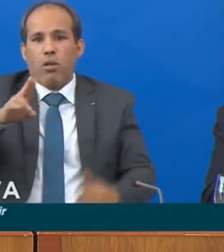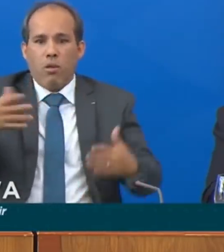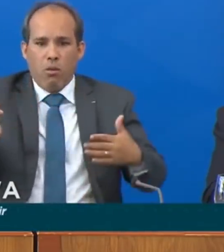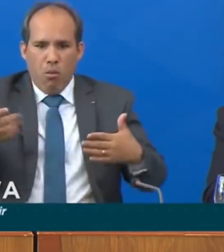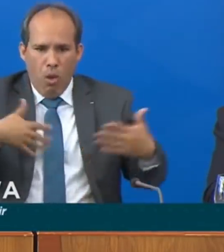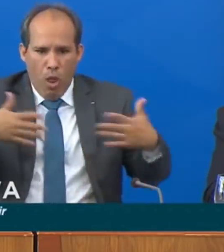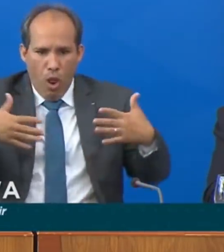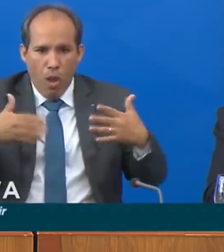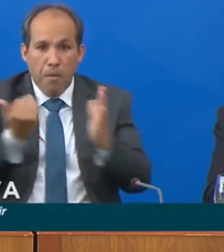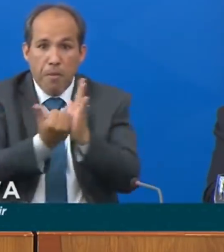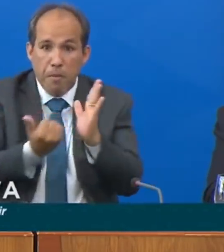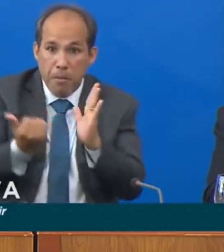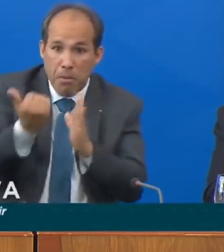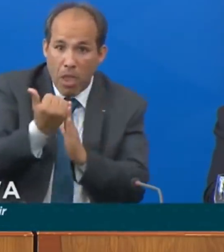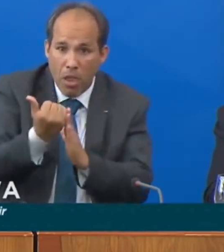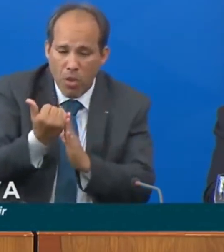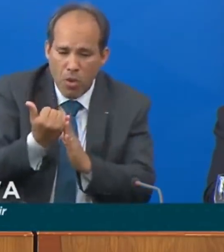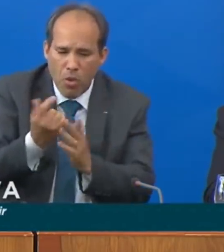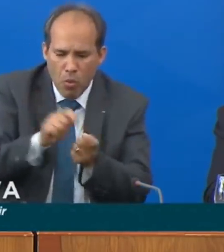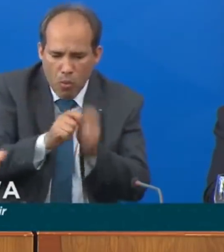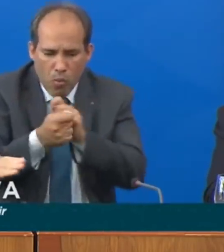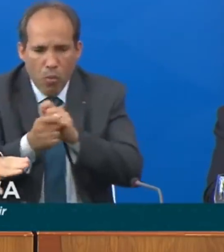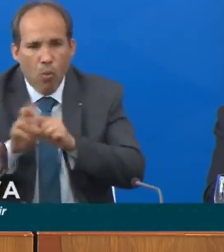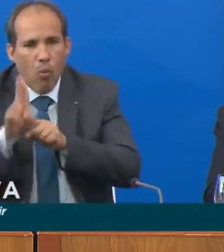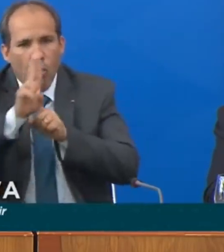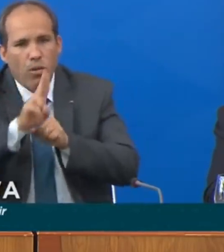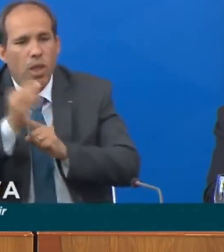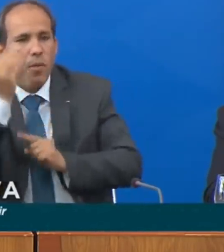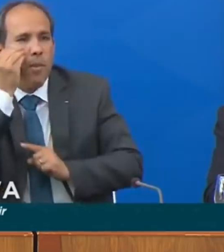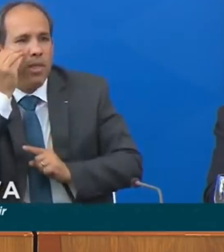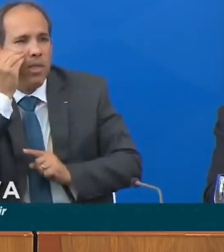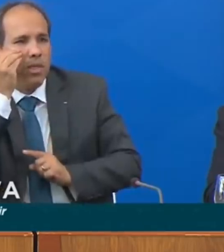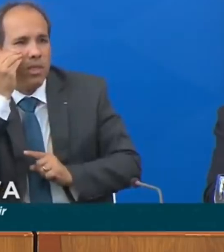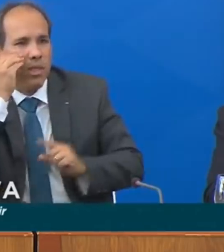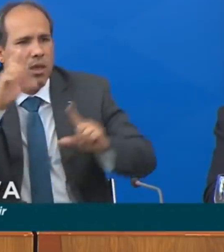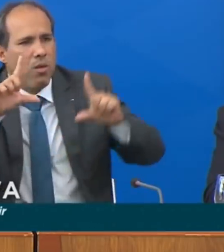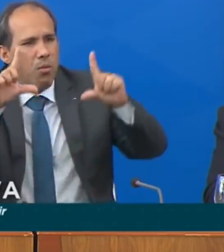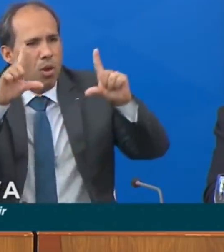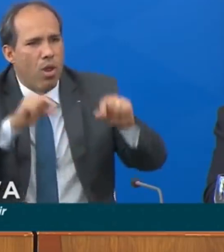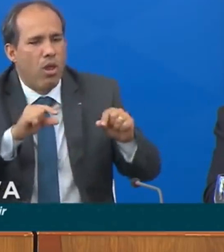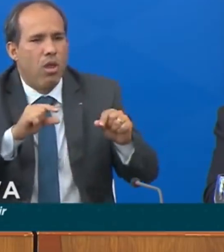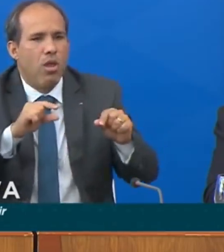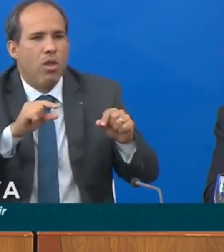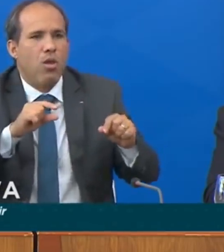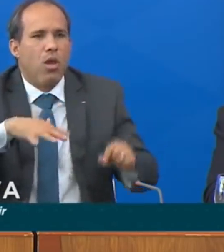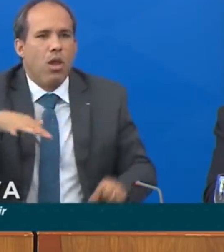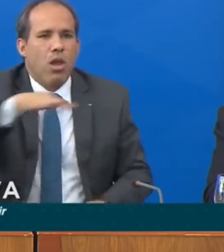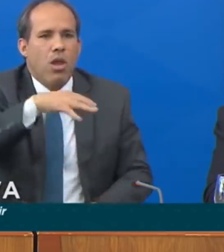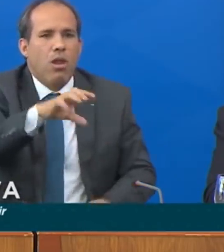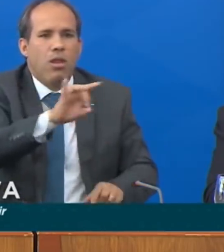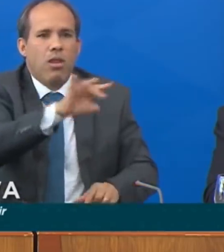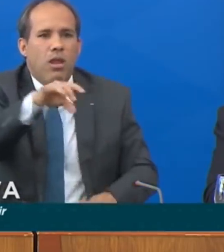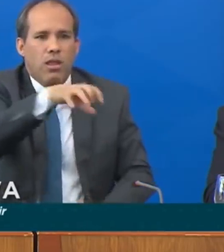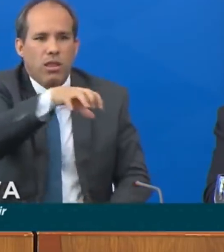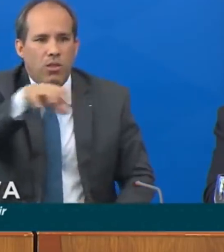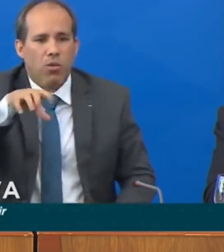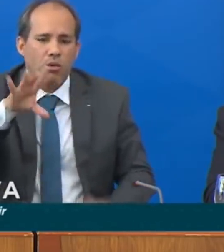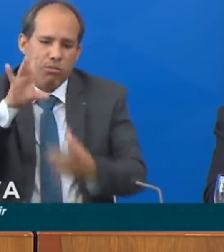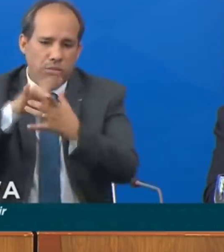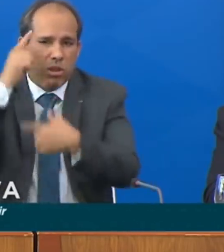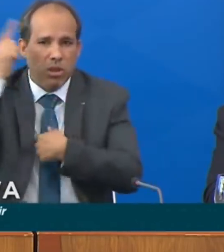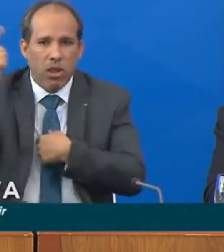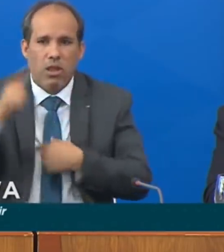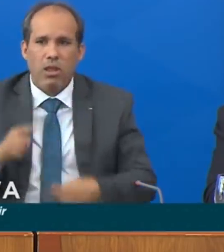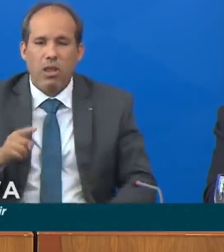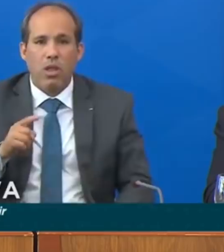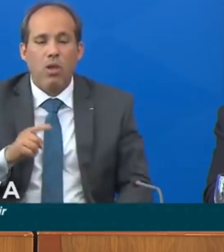de arrecadação para aliviar um setor crítico como esse. Então, essa é a ideia. Então, você fala, quando é que nós